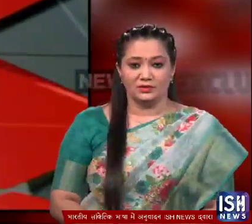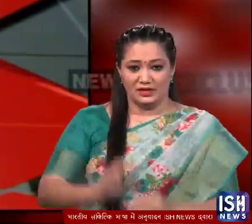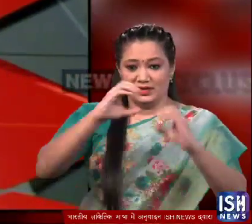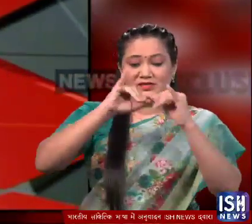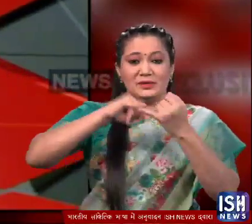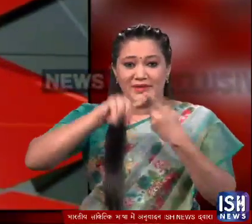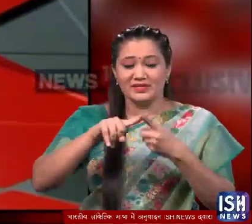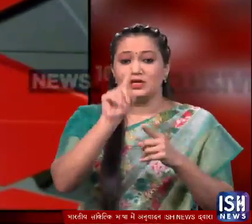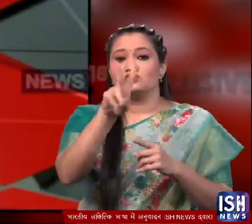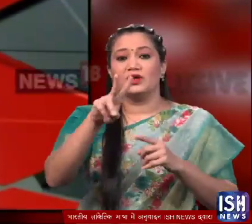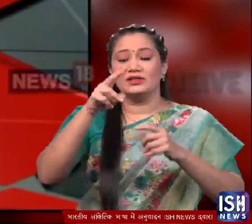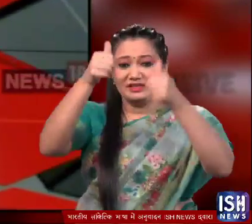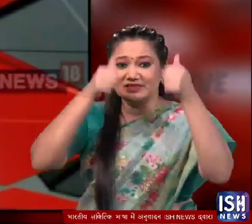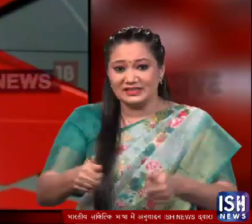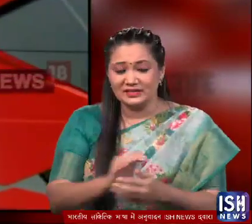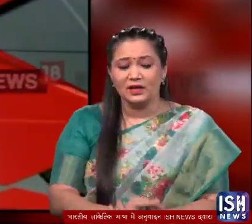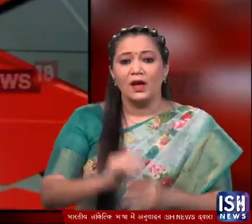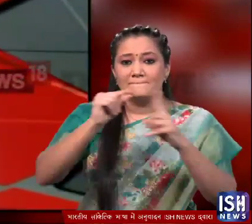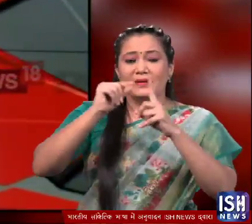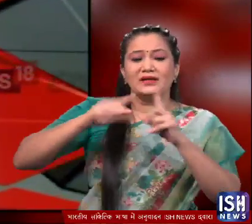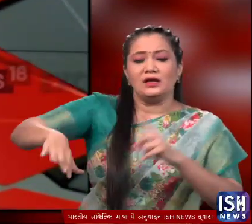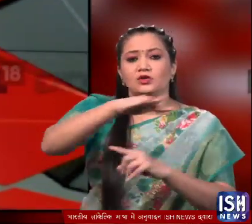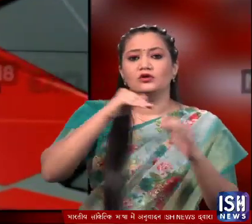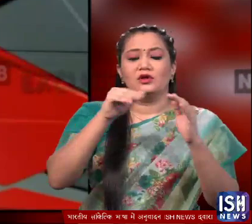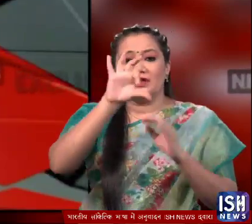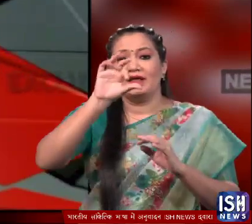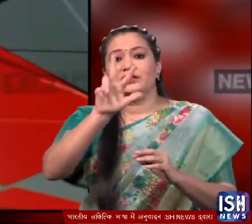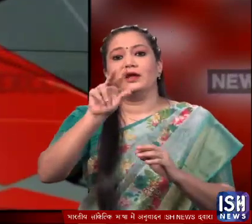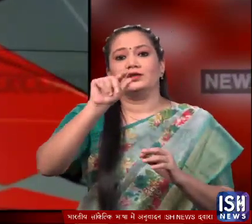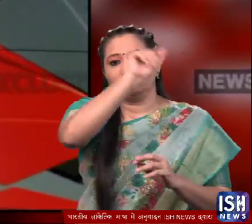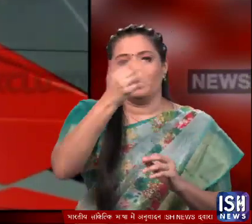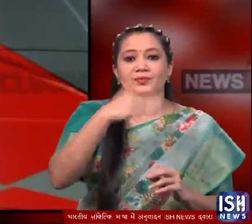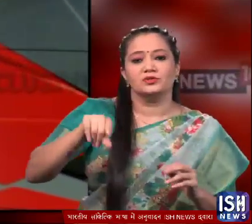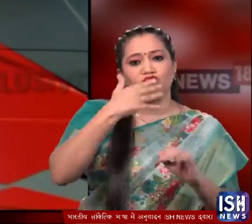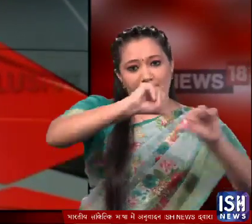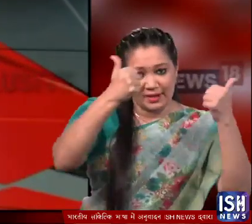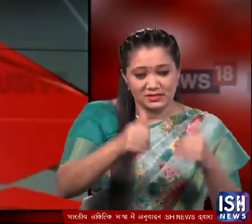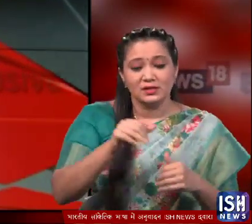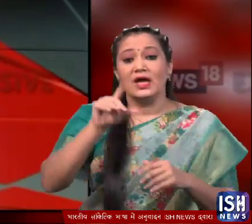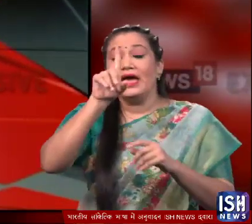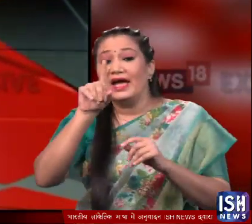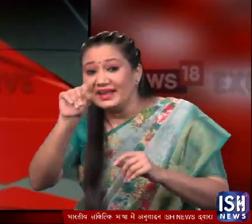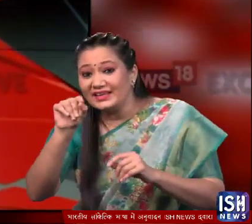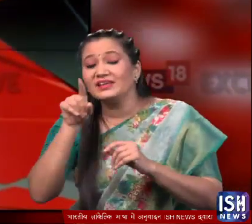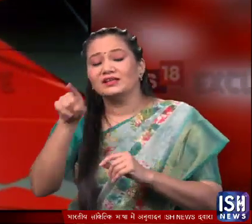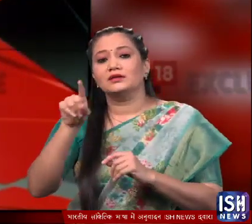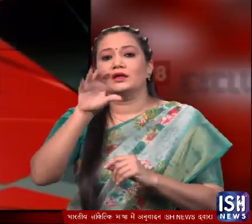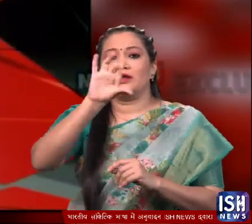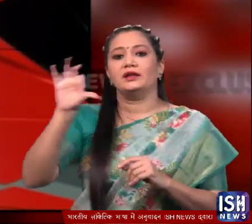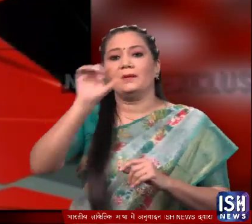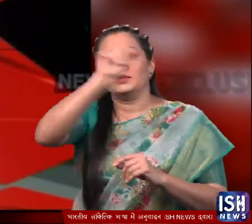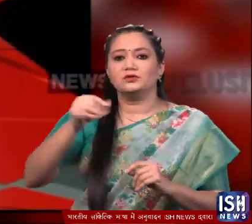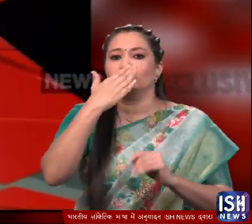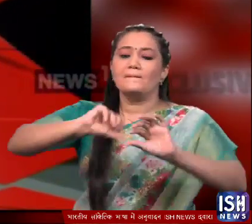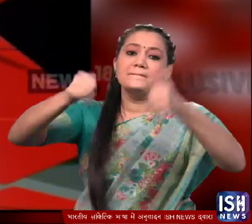यह कि सीबीएसई की 12वीं की परीक्षा में पटना जोन के 98% से ज्यादा और 10वीं में 99% से ज्यादा बच्चे पास